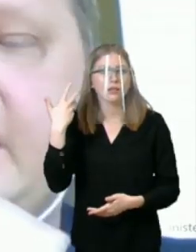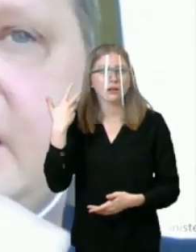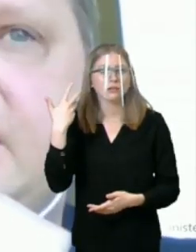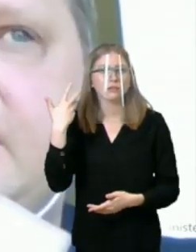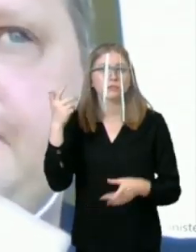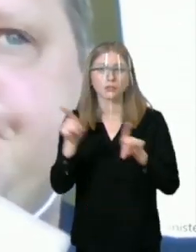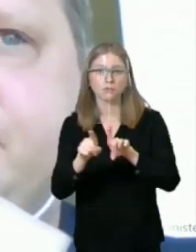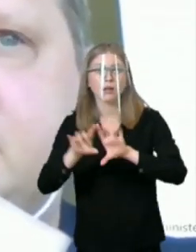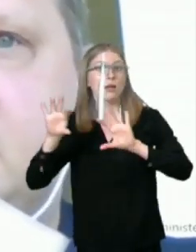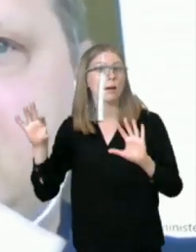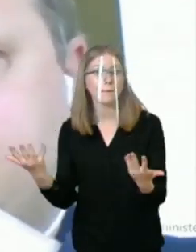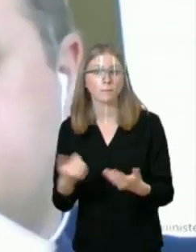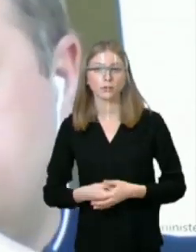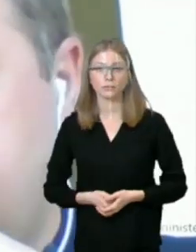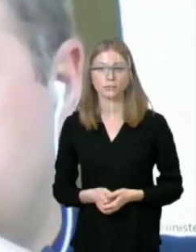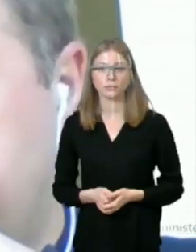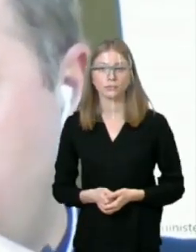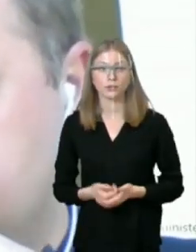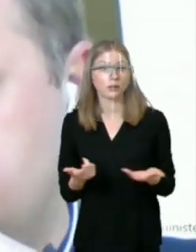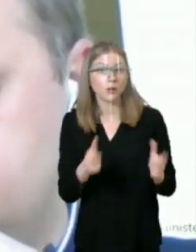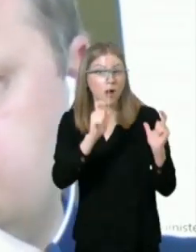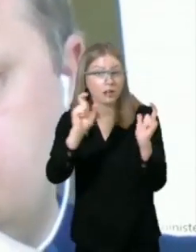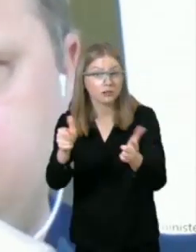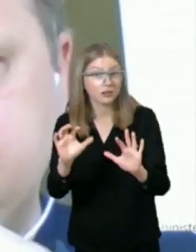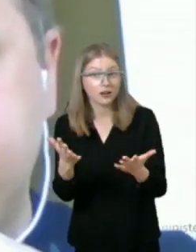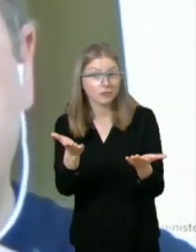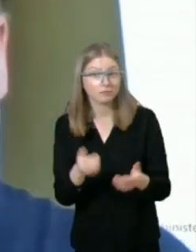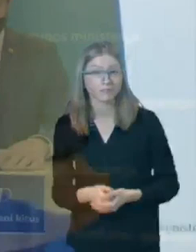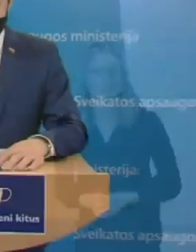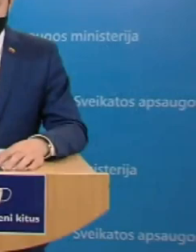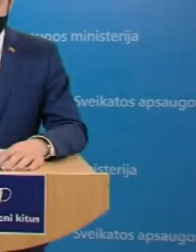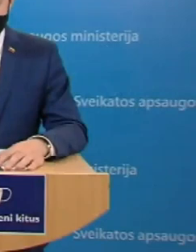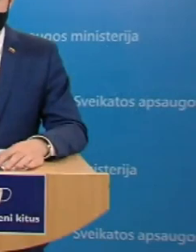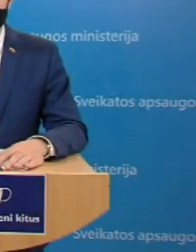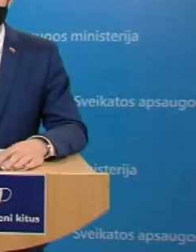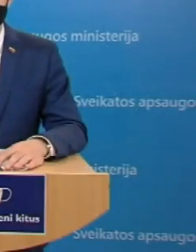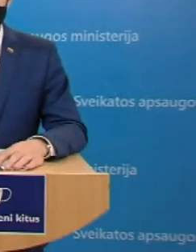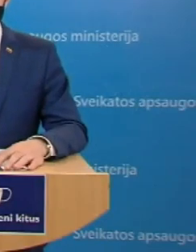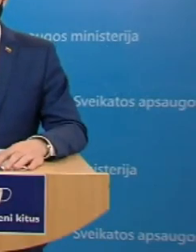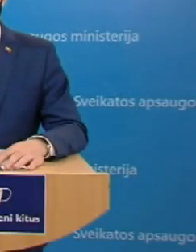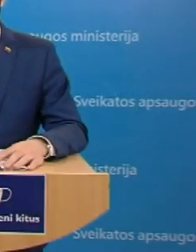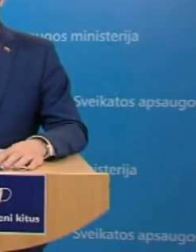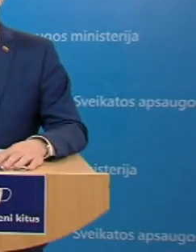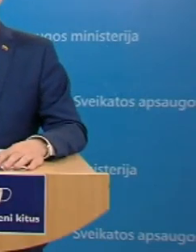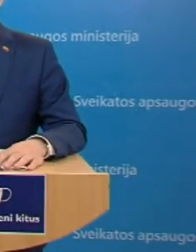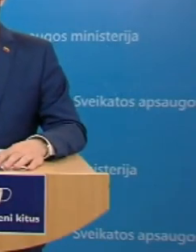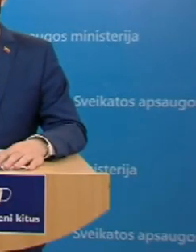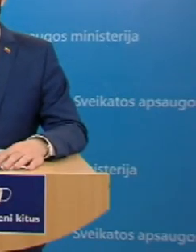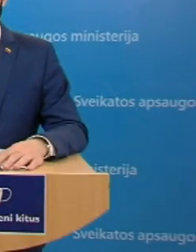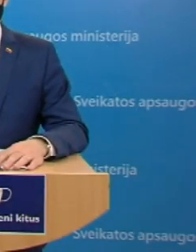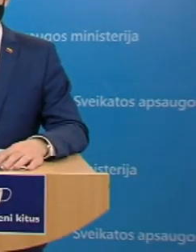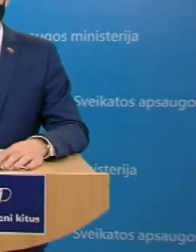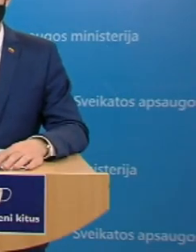Ką jūs atsakysite opozicijos reikalavimus? Na, dėja, bet negalėsiu aš